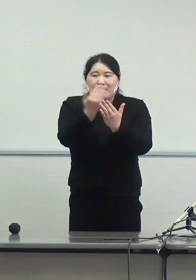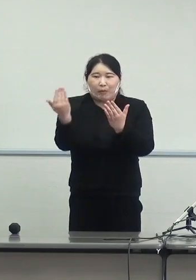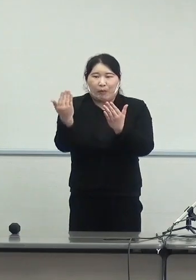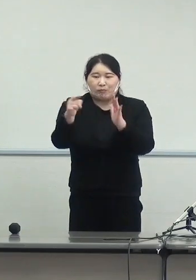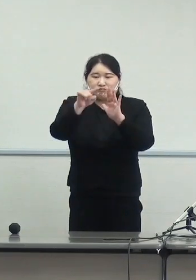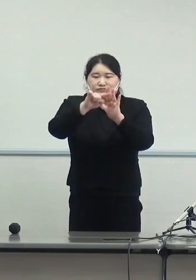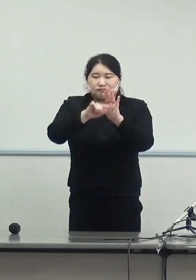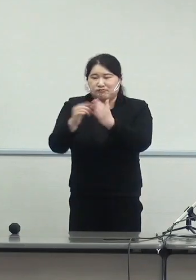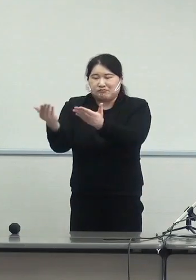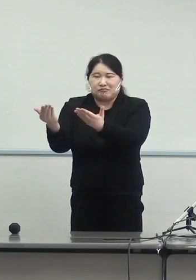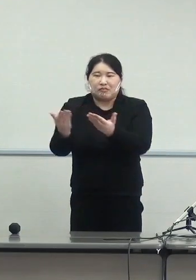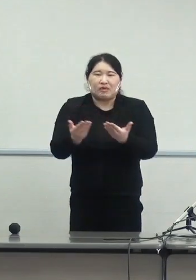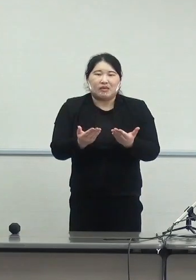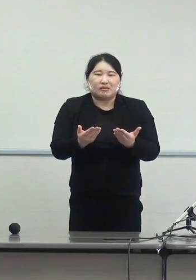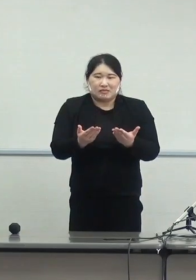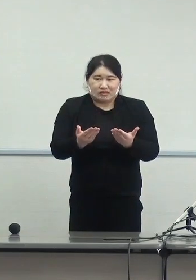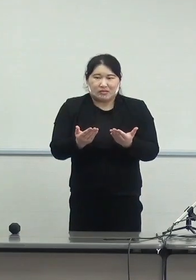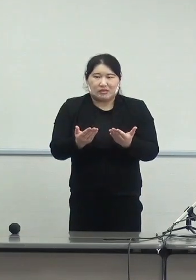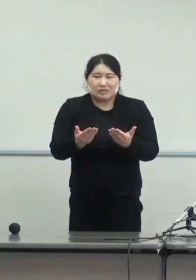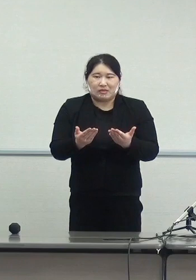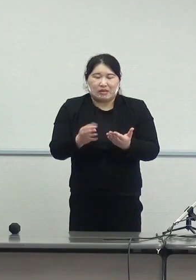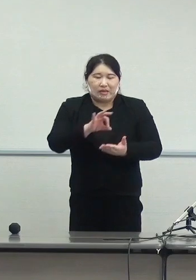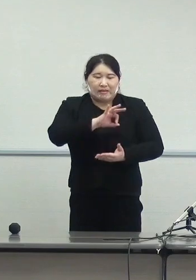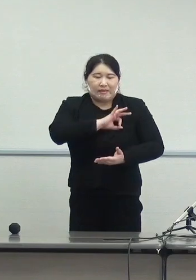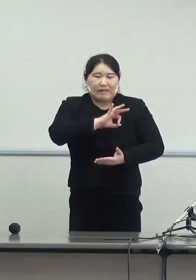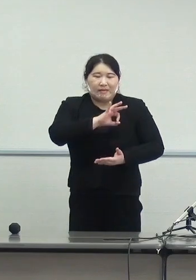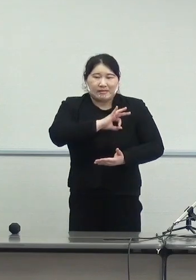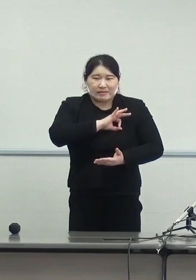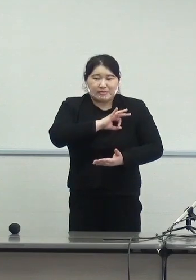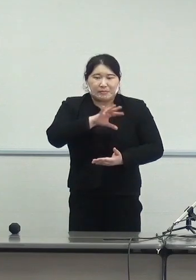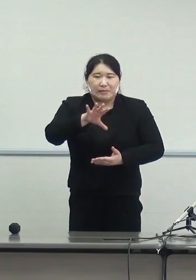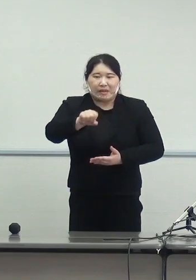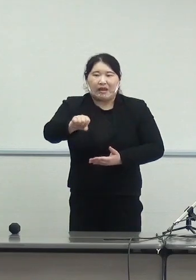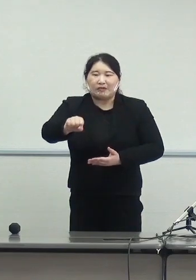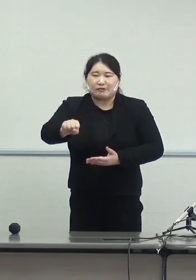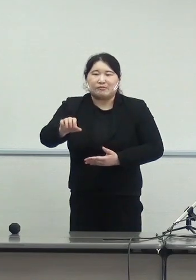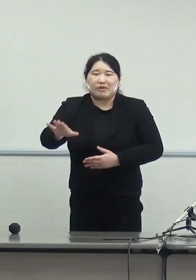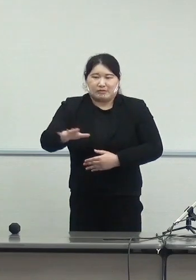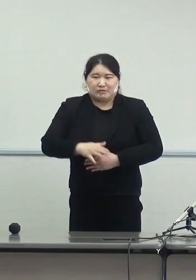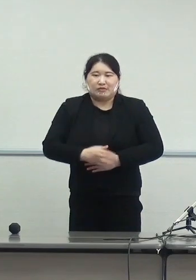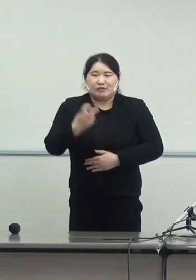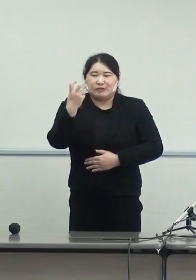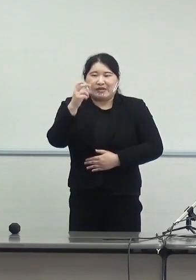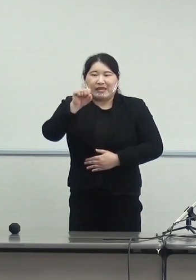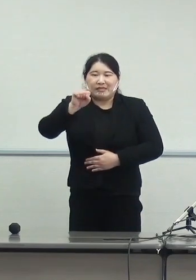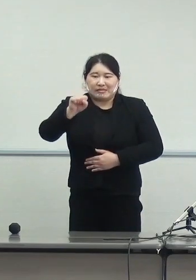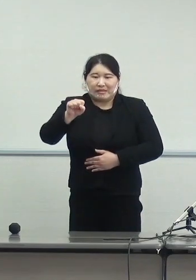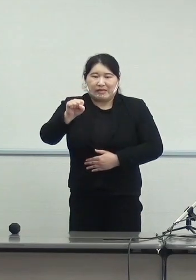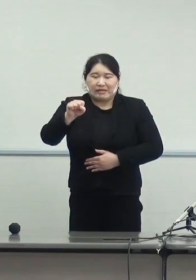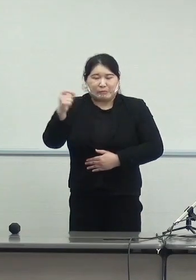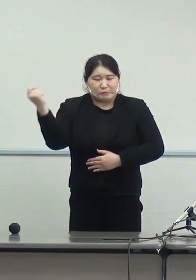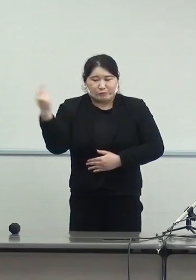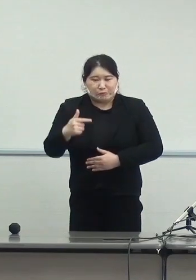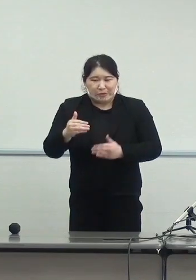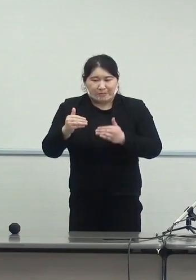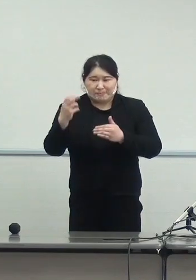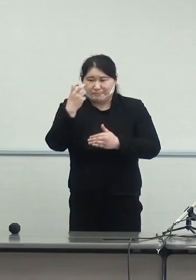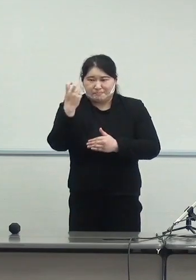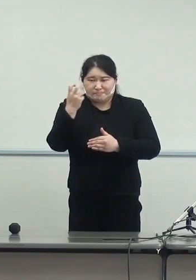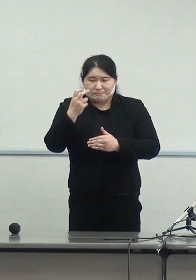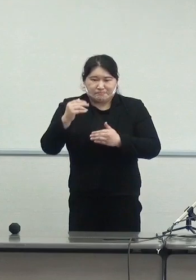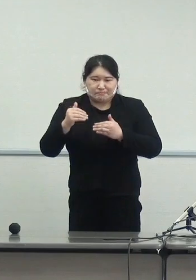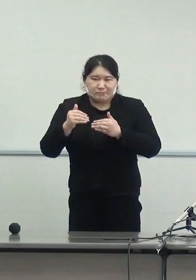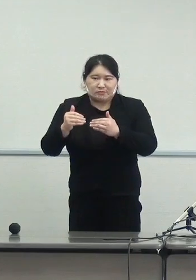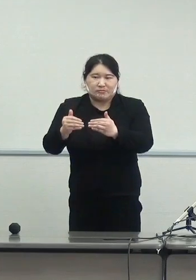ること、またそれぞれの簡易管理をさせていただいて、検査も早いうちに見つけた方を中心にしてき